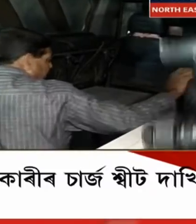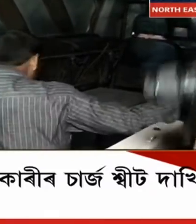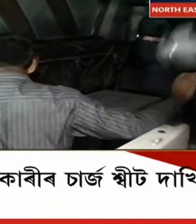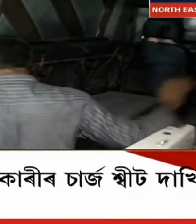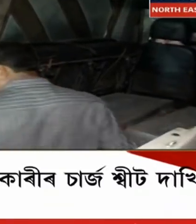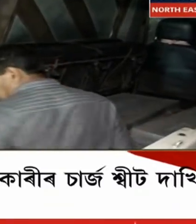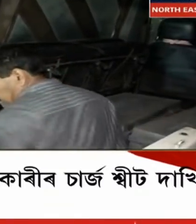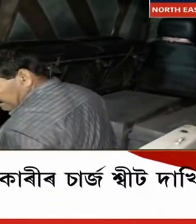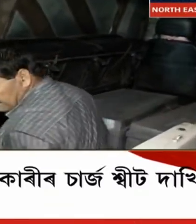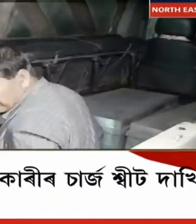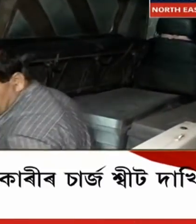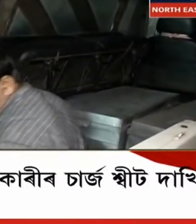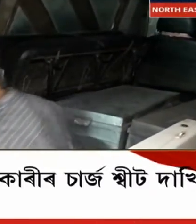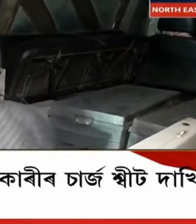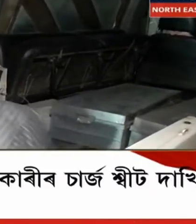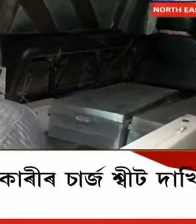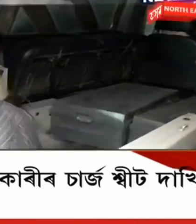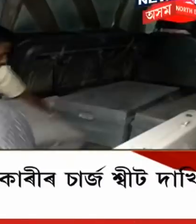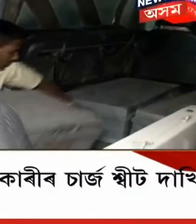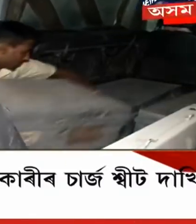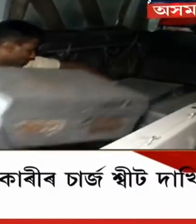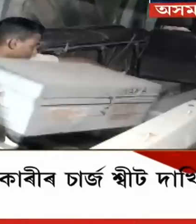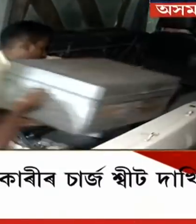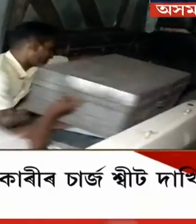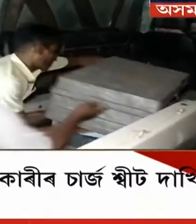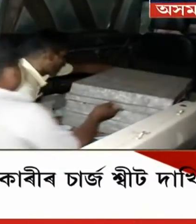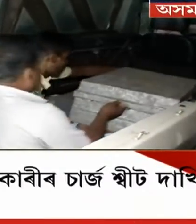চার্জশিটত মুখ্যমন্ত্রী দুর্নীতি নিবারক শাখার